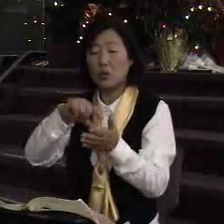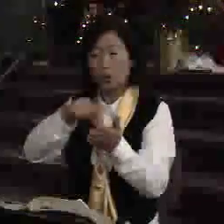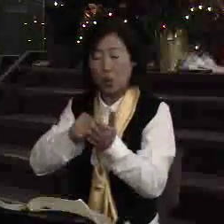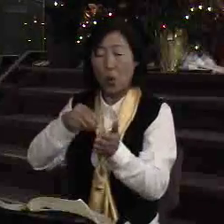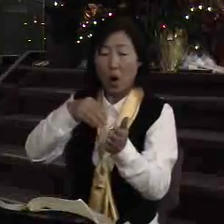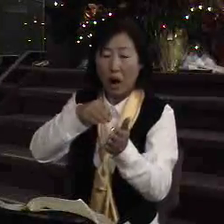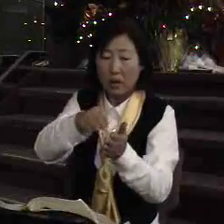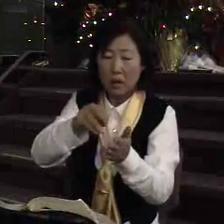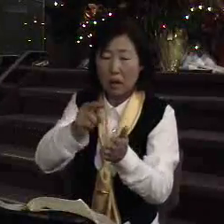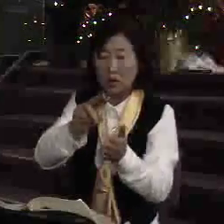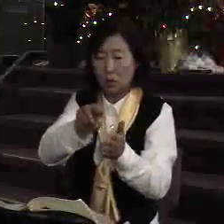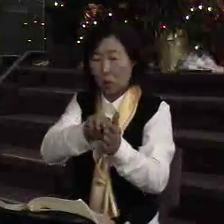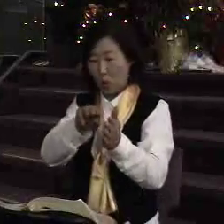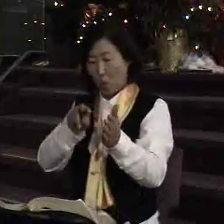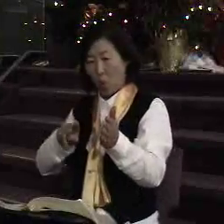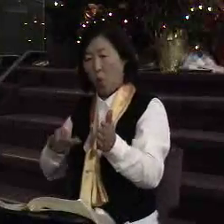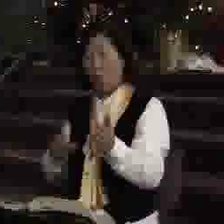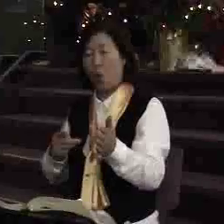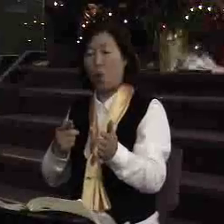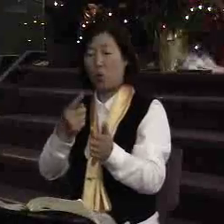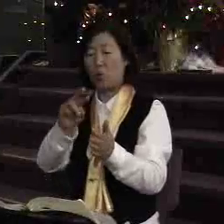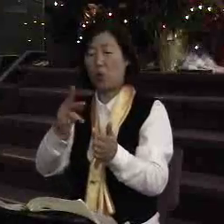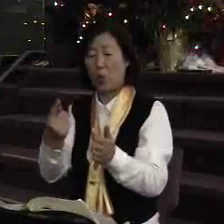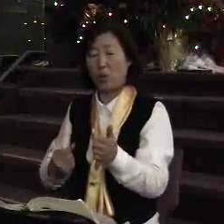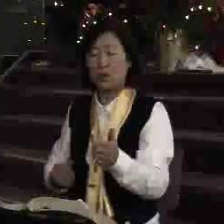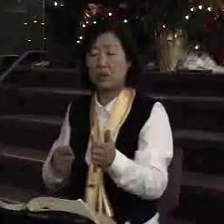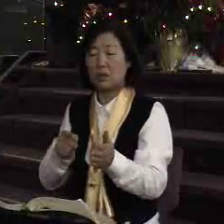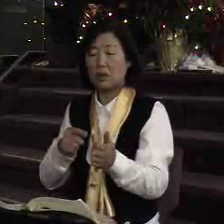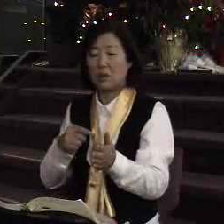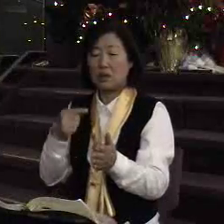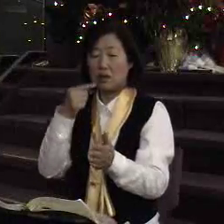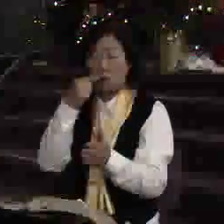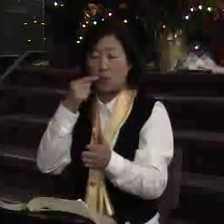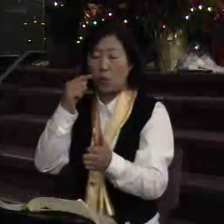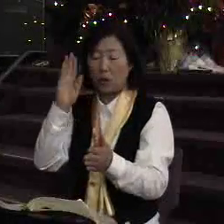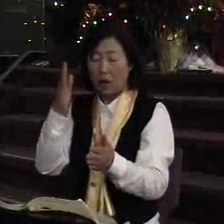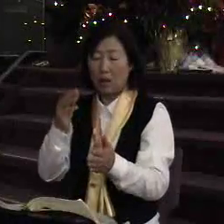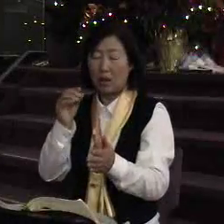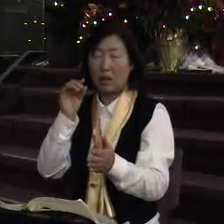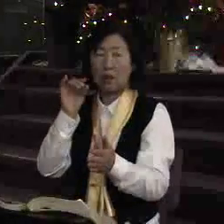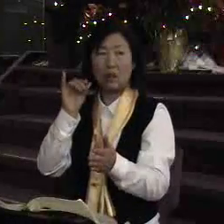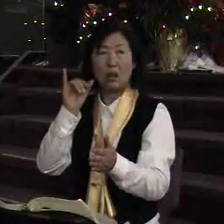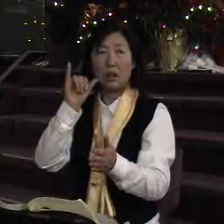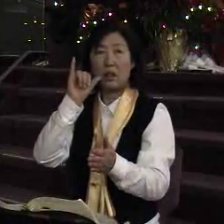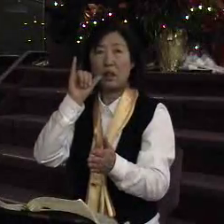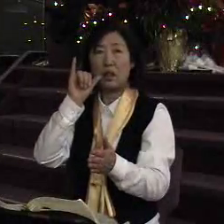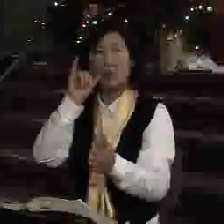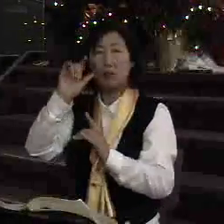언제까지 그럴 거예요? 언제까지 중독된 그 모습에서 남아있을 겁니까?